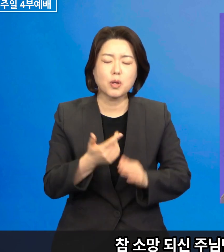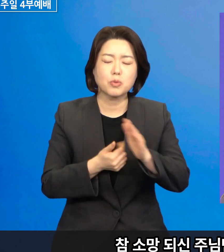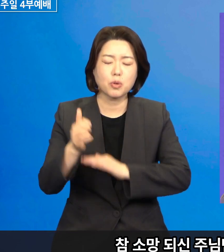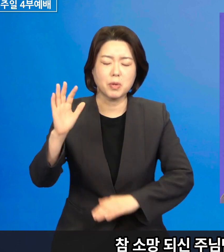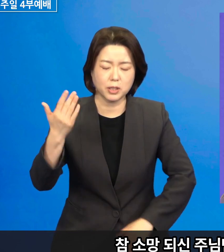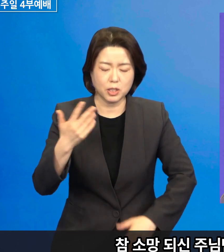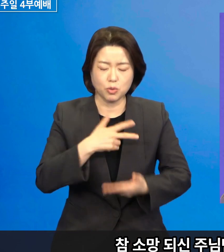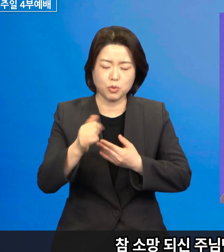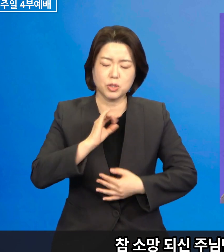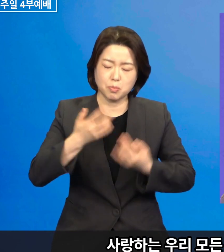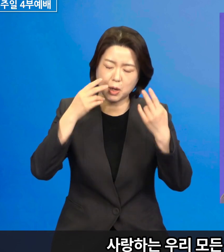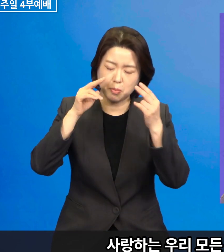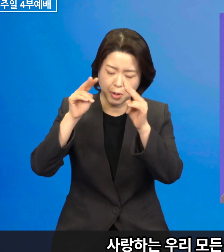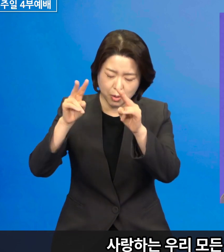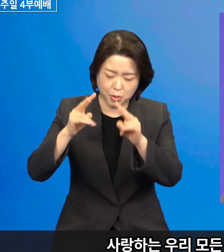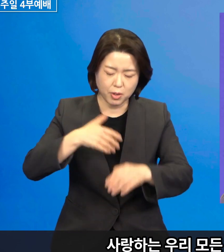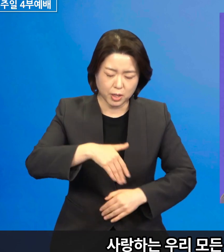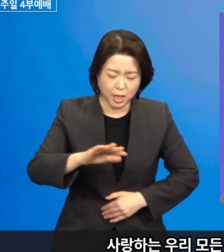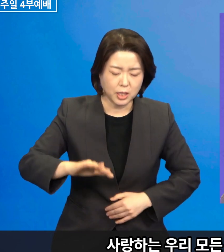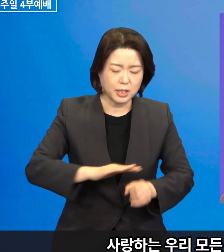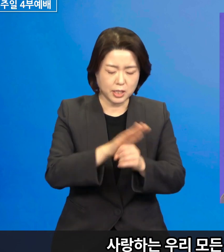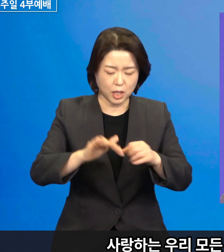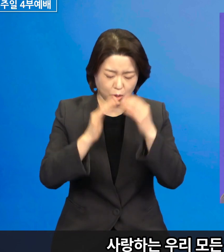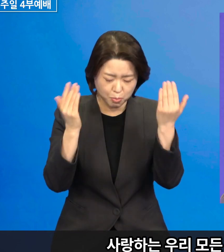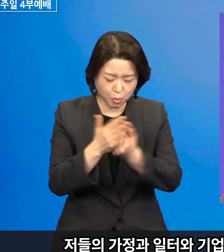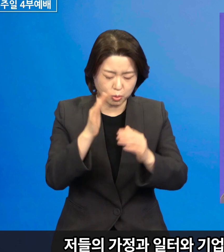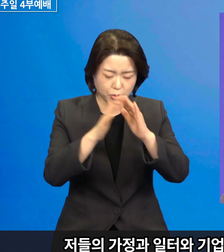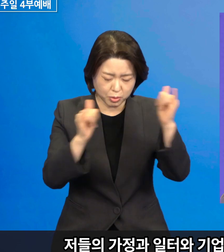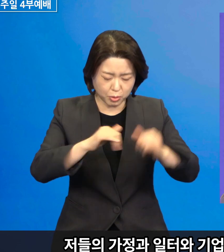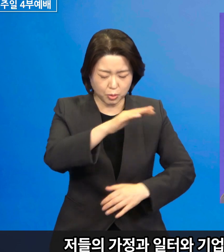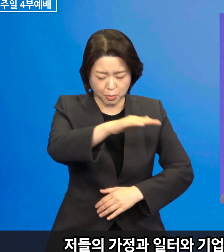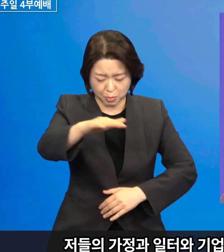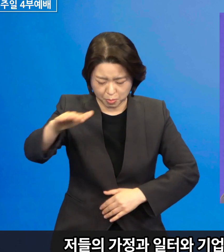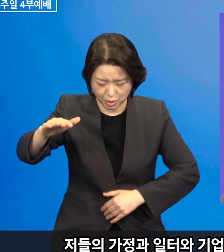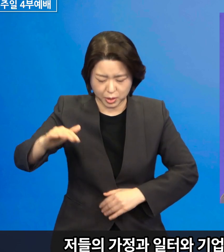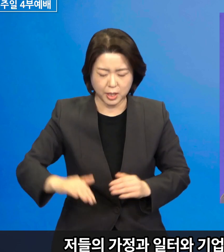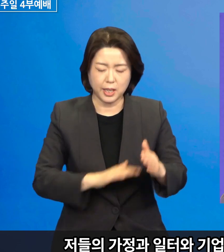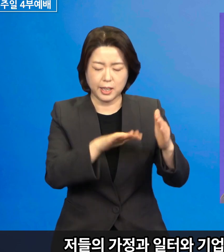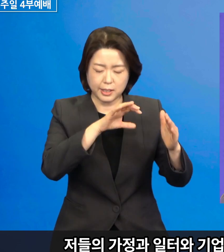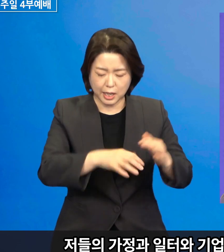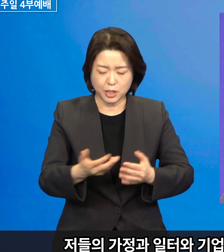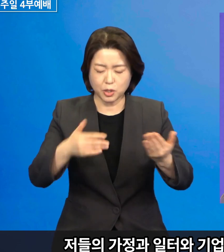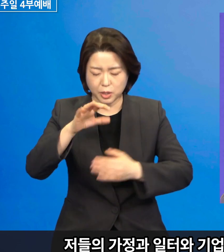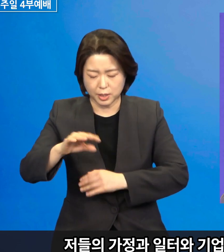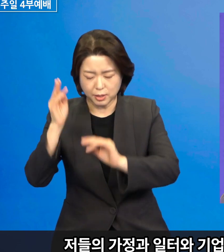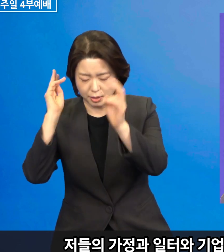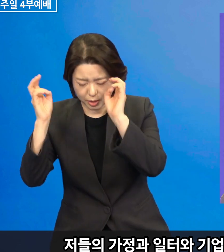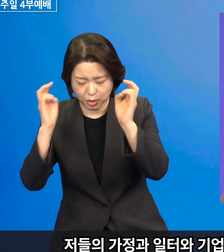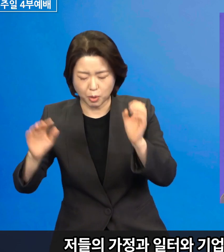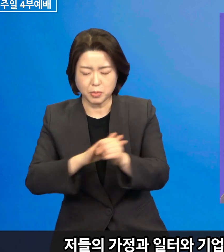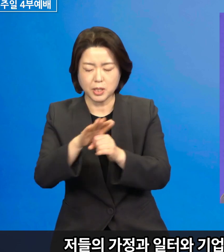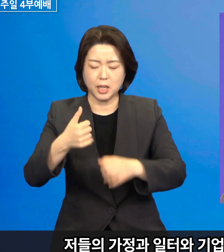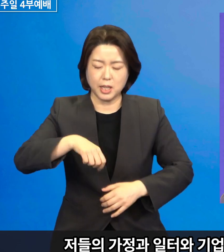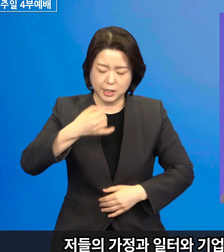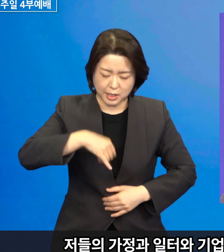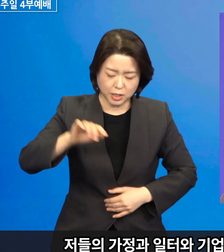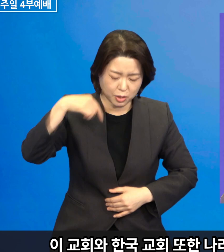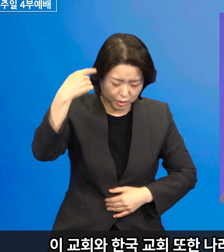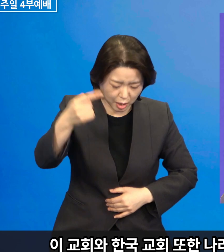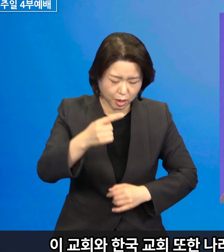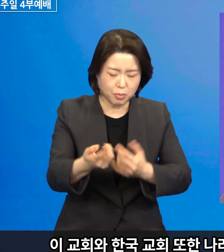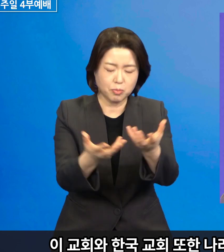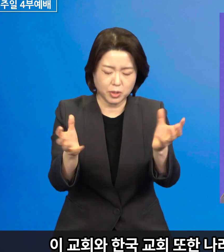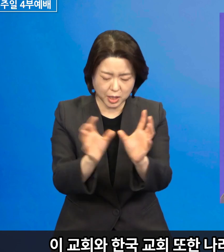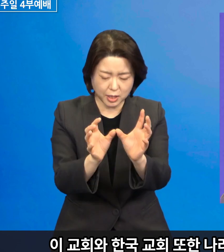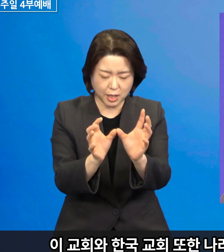주님만 바라보며 나아가는 사랑하는 우리 모든 성도들 머리 위에 저들의 가정과 일터와 기업과 사랑하는 자녀들 다음 세대